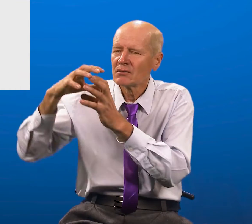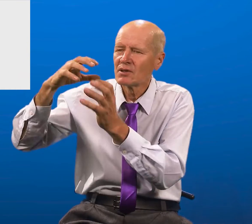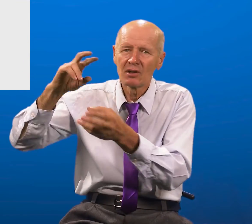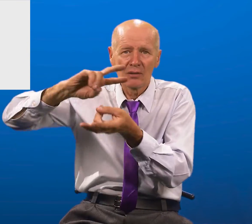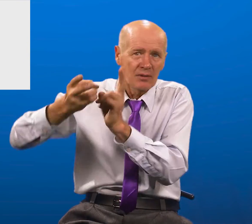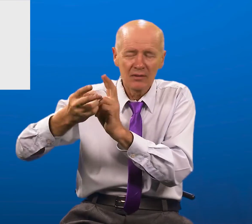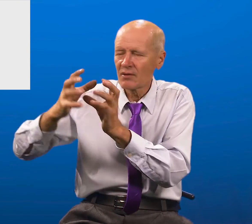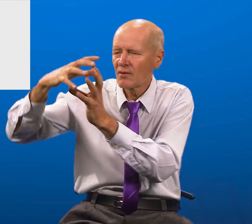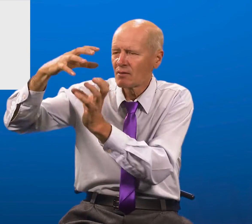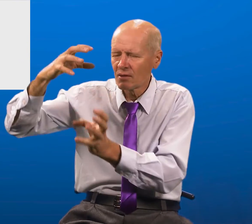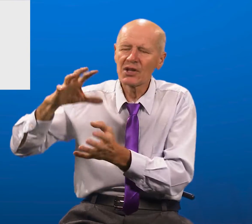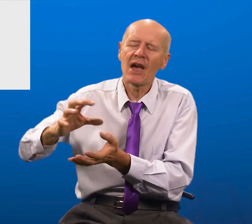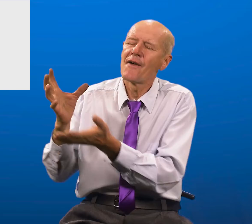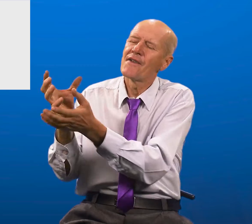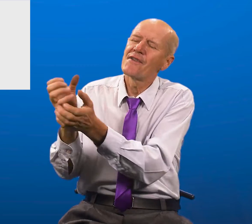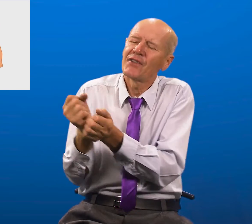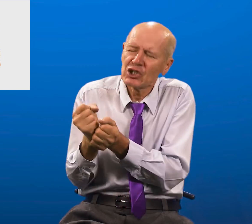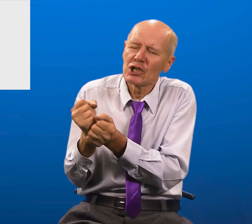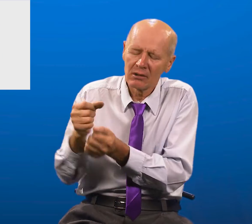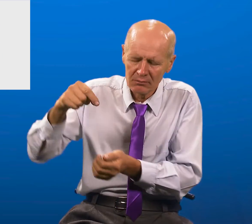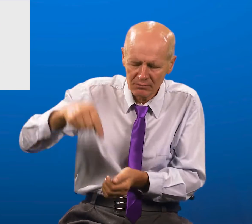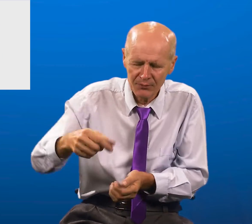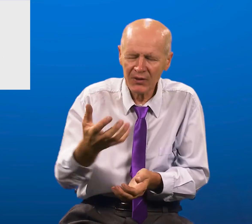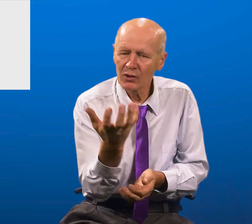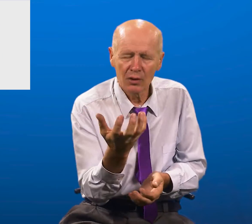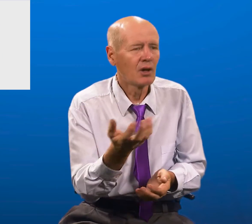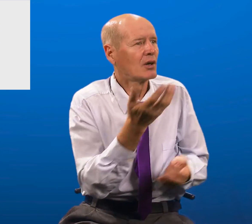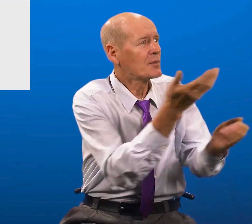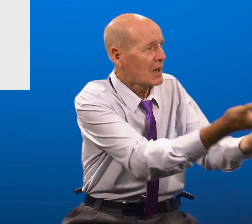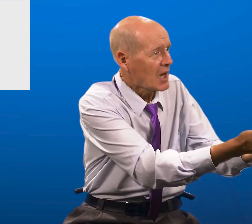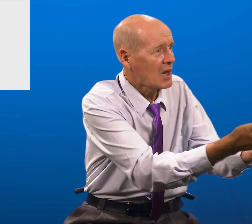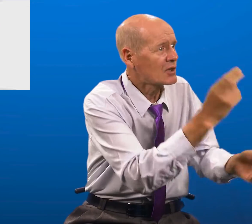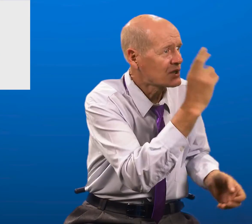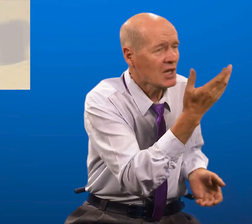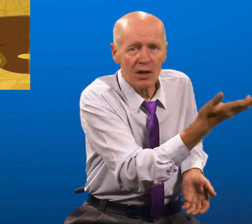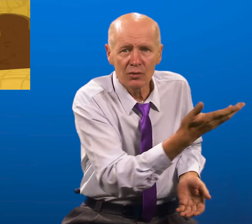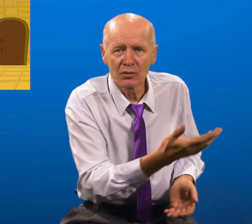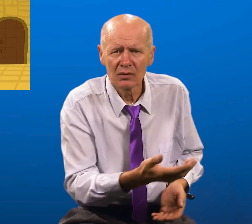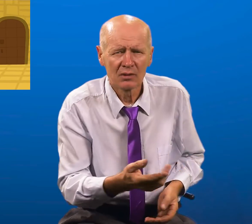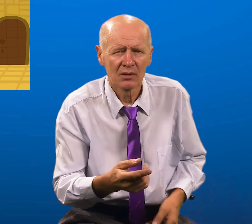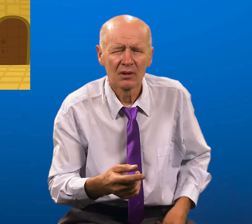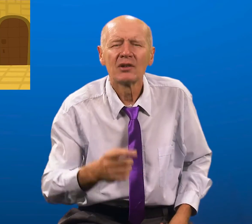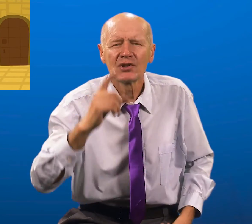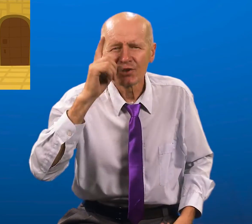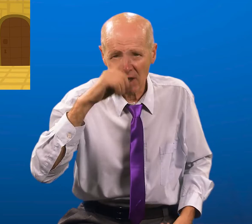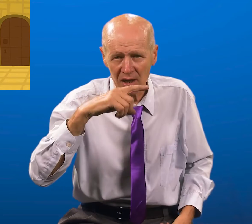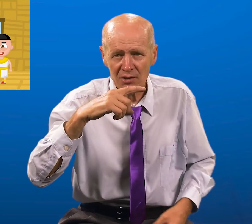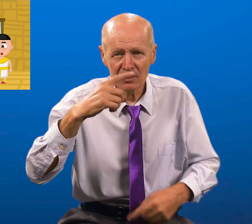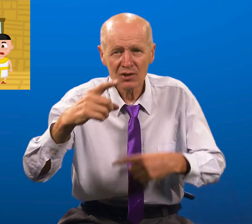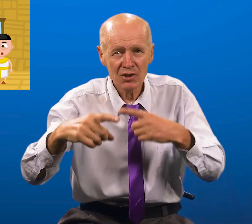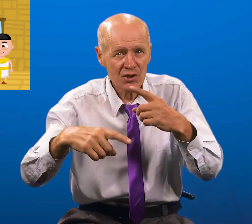взял виноград, выжал сок в чашу и подал чашу в руку фараону. Вот что означает твой